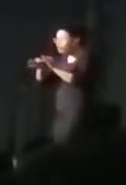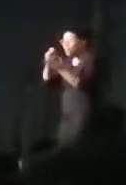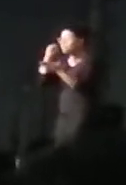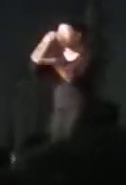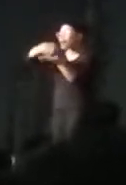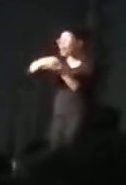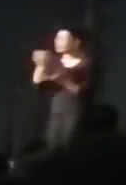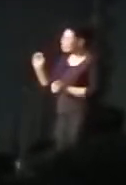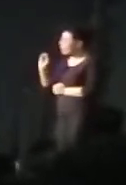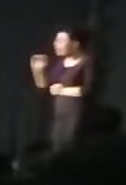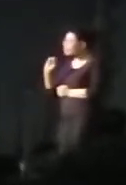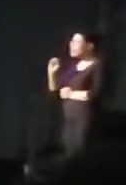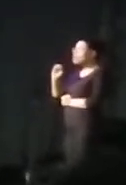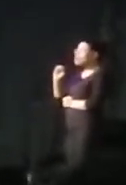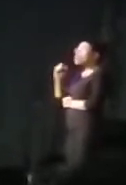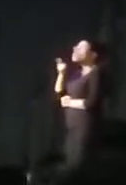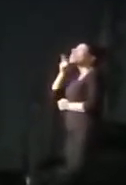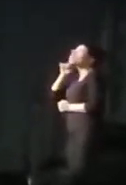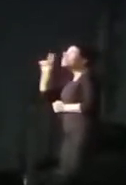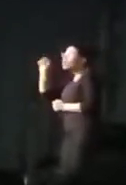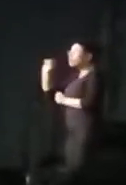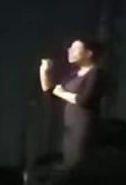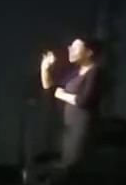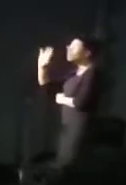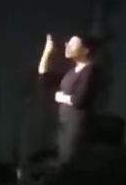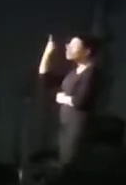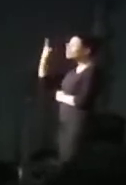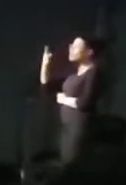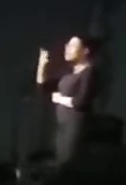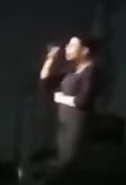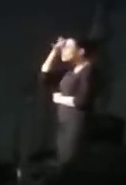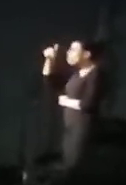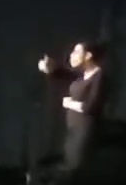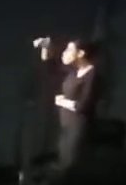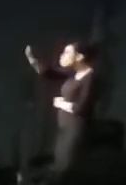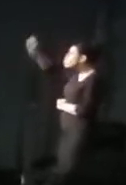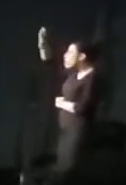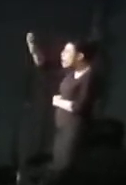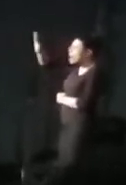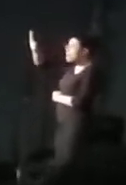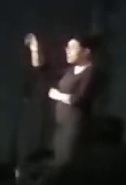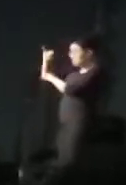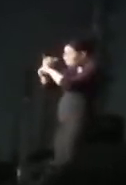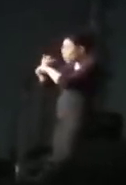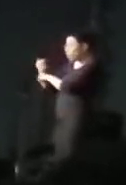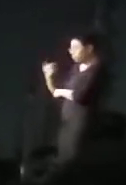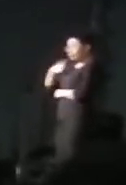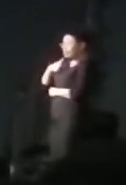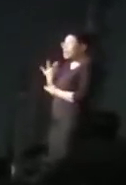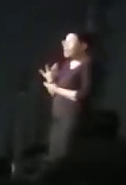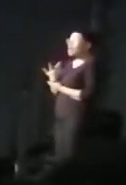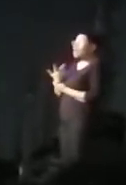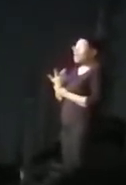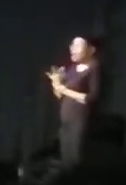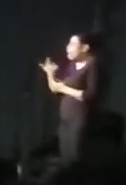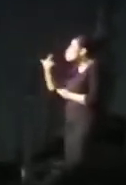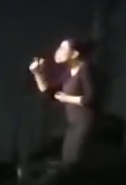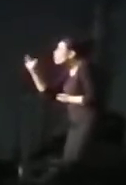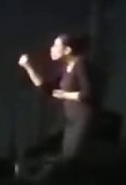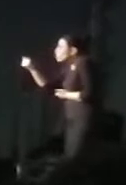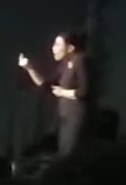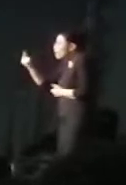dia me procurou um pessoal do Nordeste para um filme. Eles não têm dinheiro, não têm nada. Cara, mas eu curti muito a ideia deles.